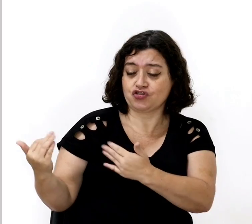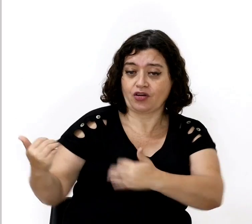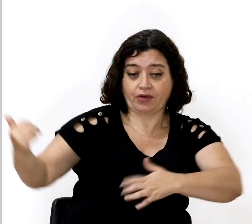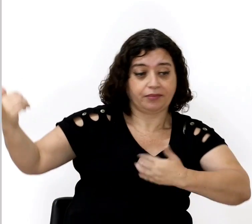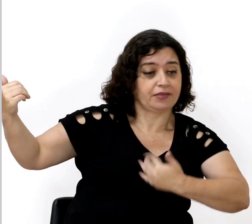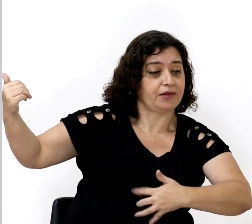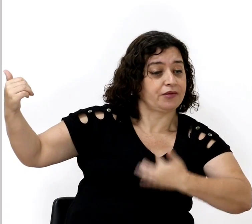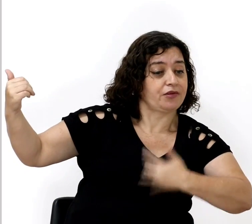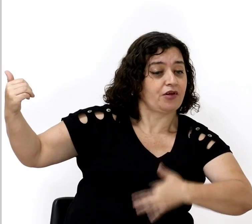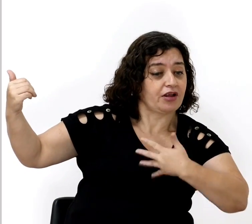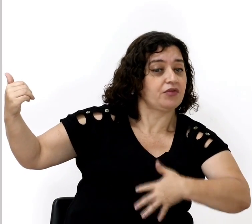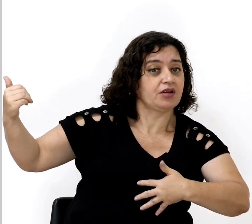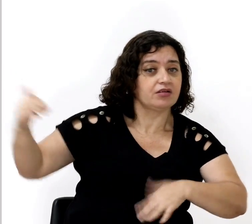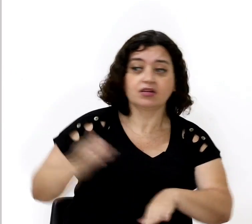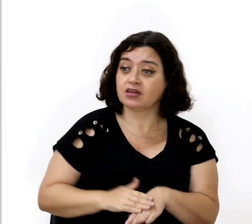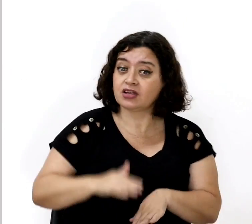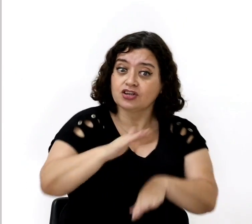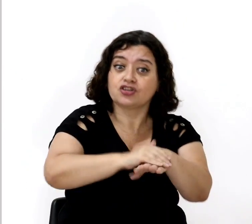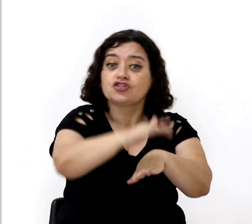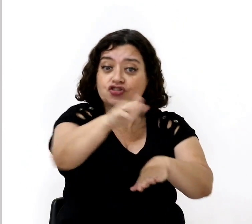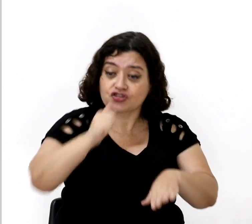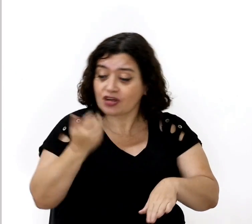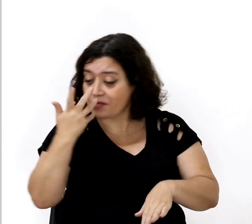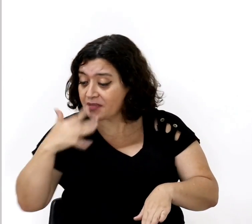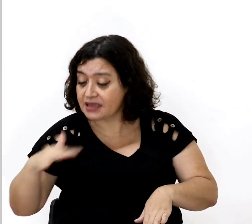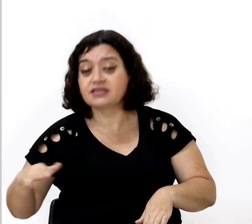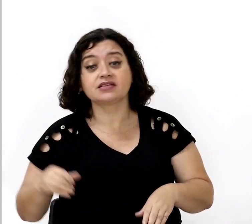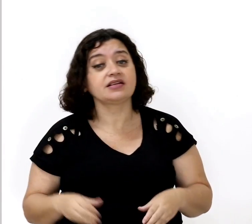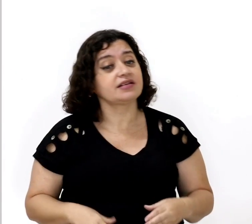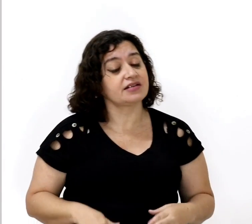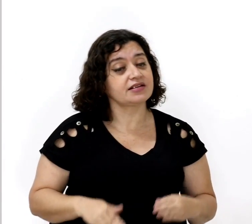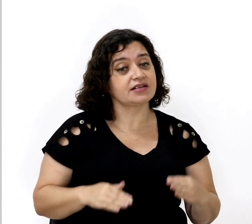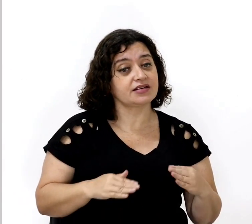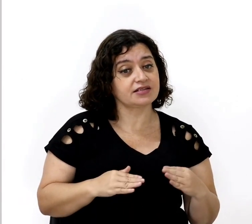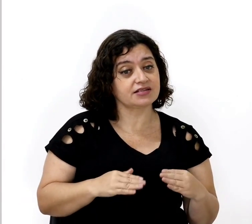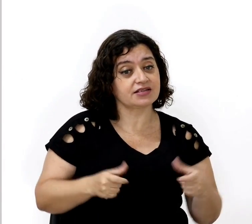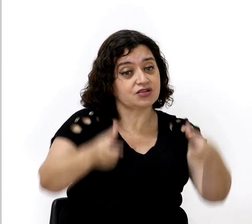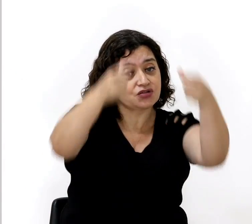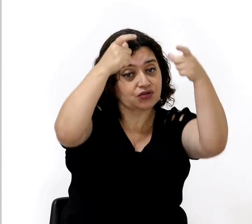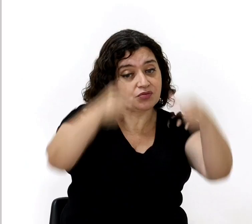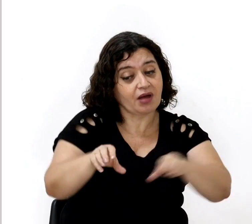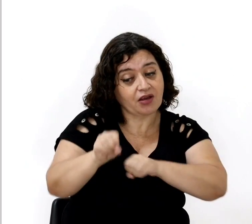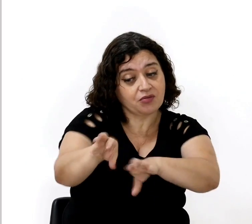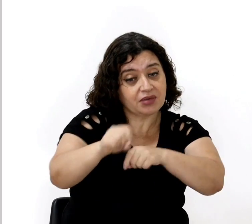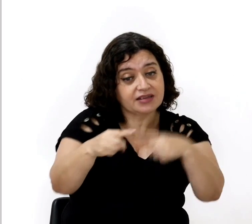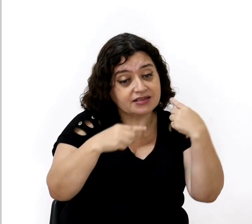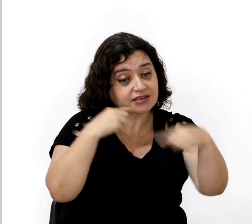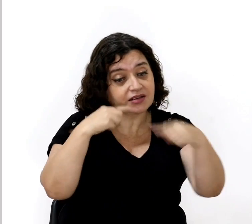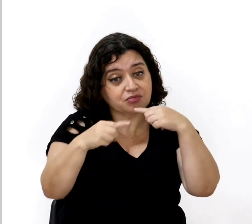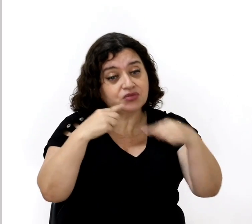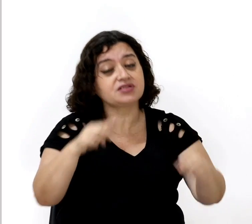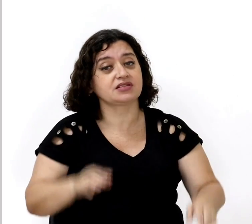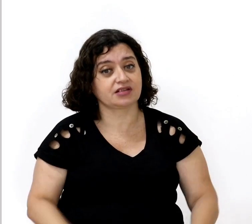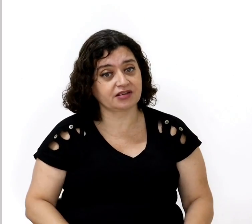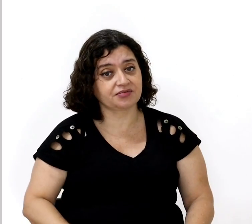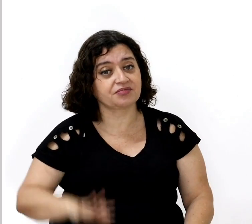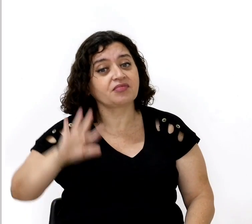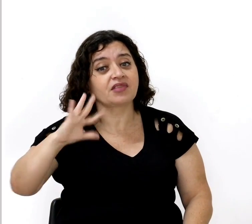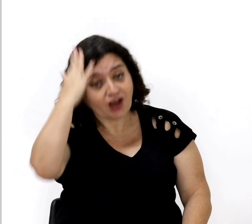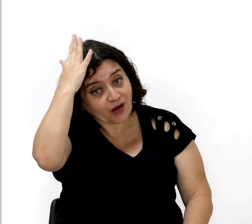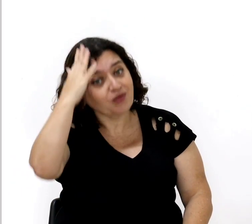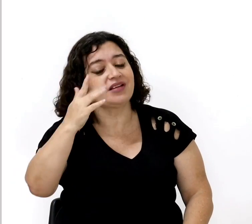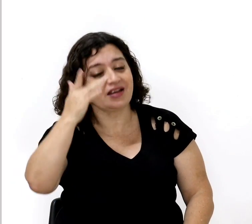está esperando o quê? Para chamar as crianças do bairro para ensinar música. Né? Acontece.